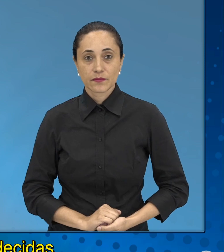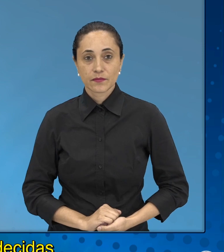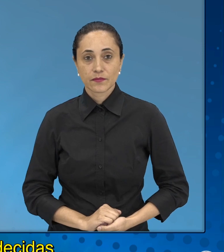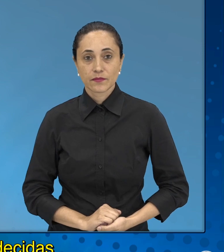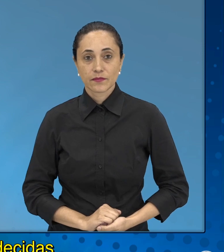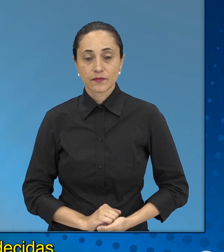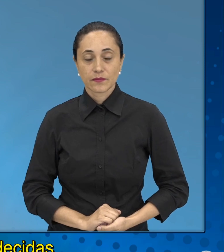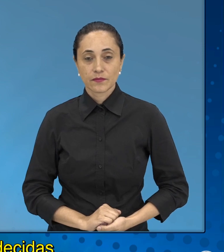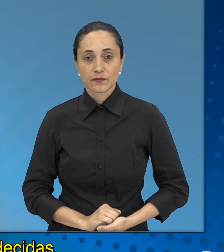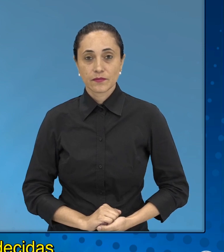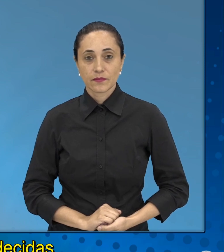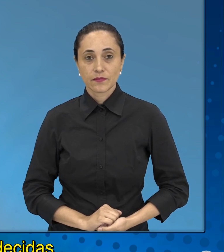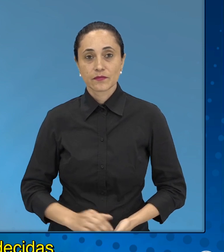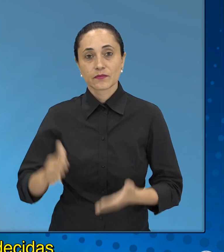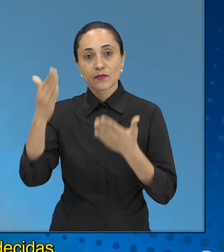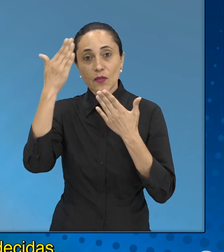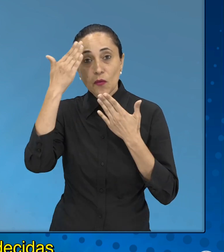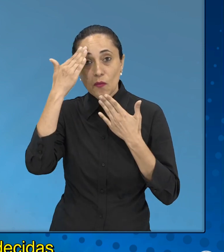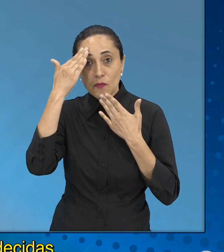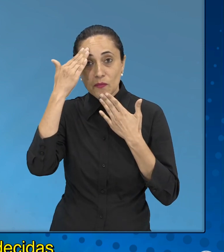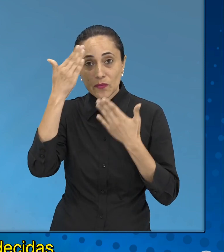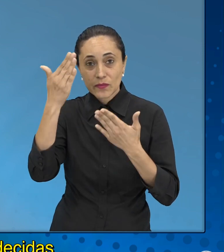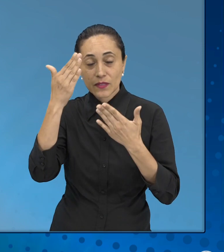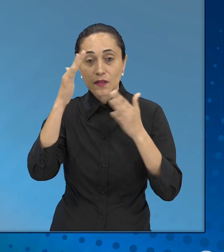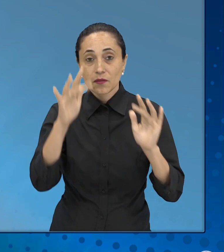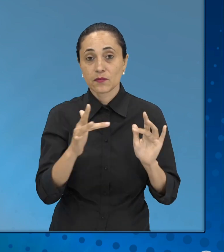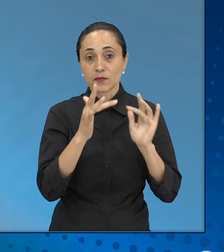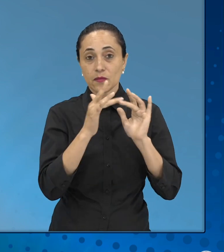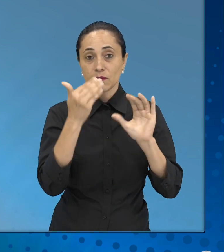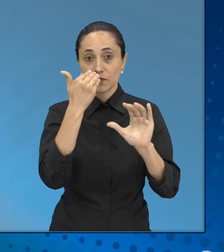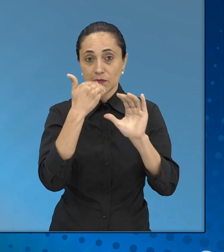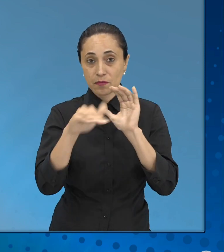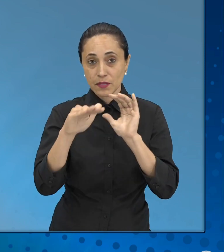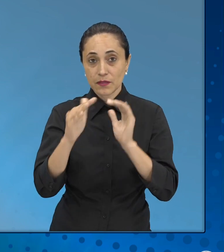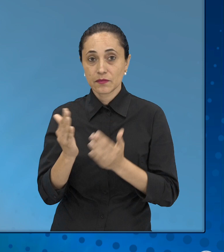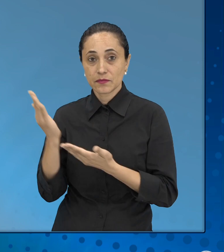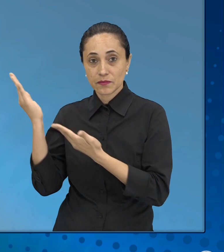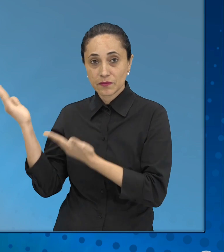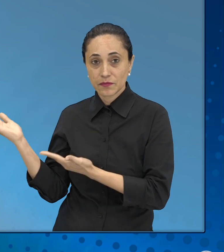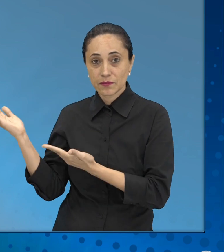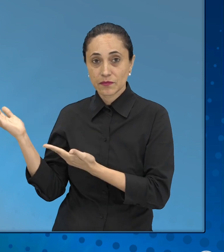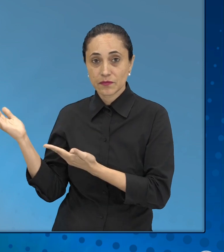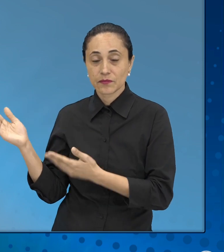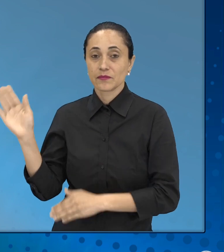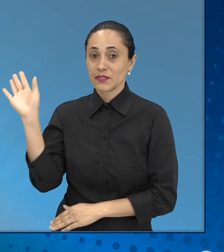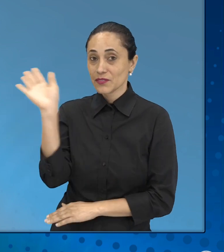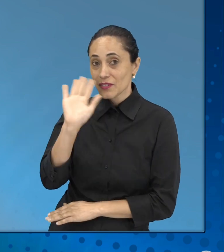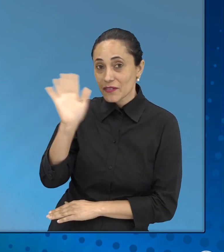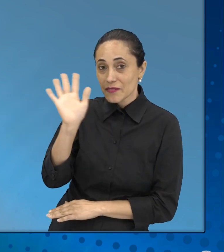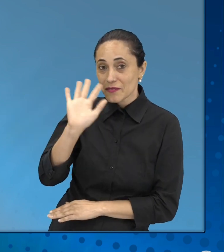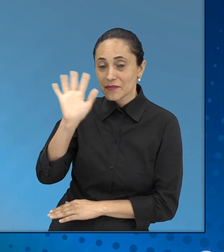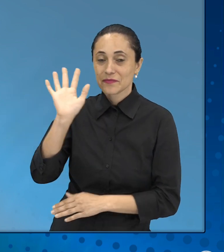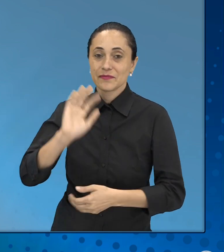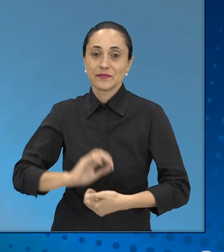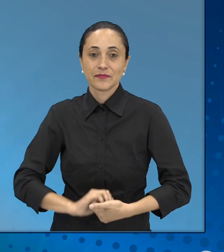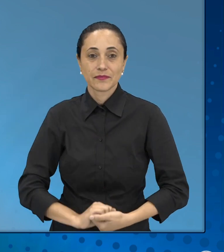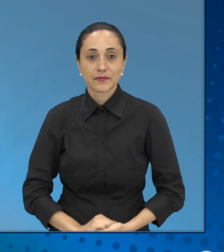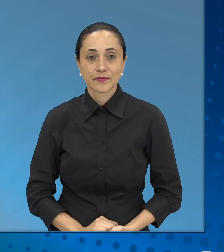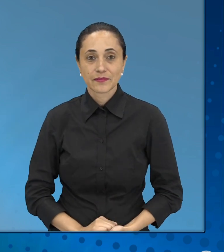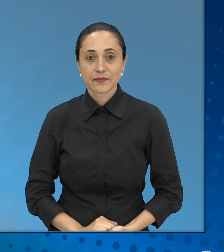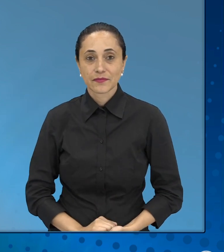Estamos muito agradecidas pela oportunidade, o nosso contato e muito obrigado.